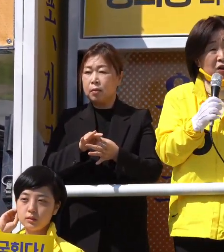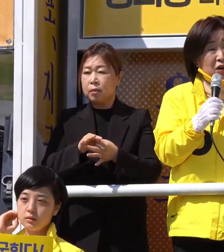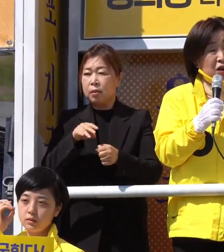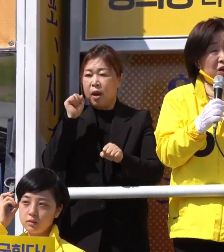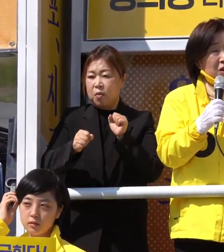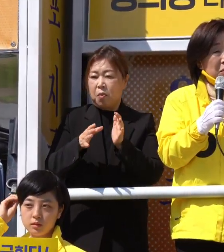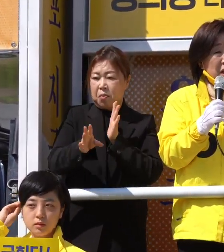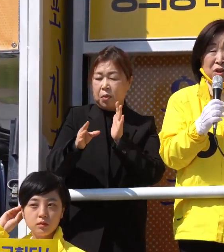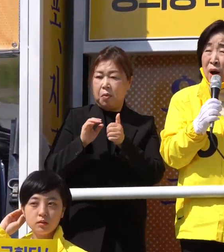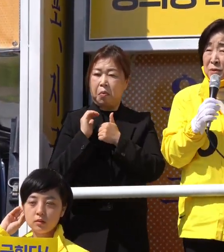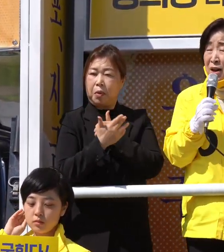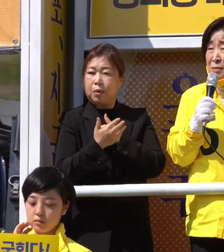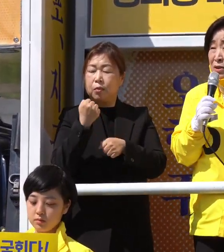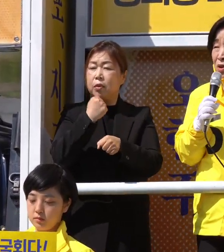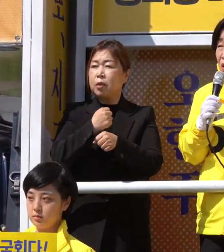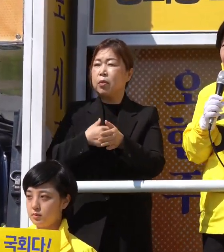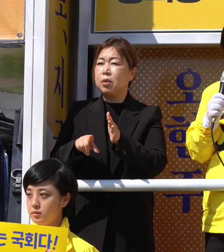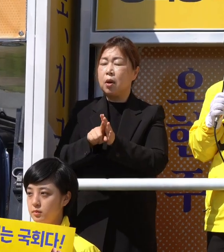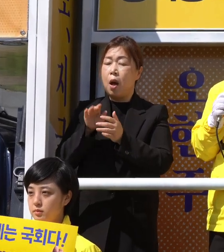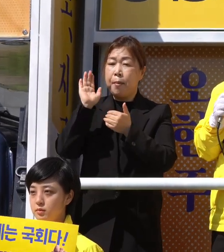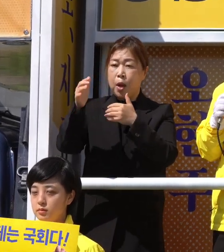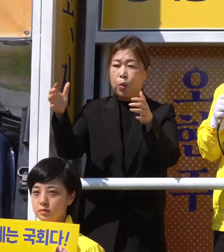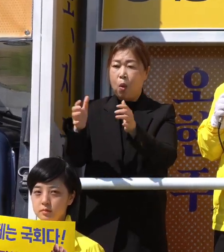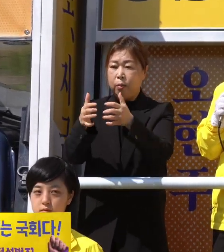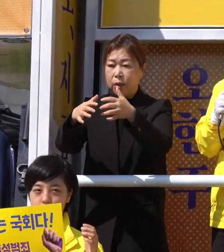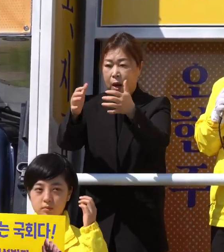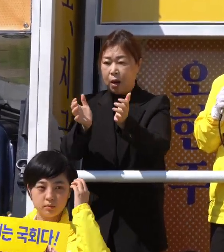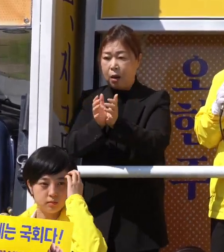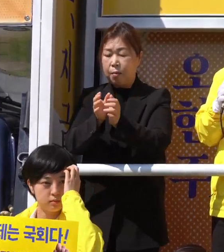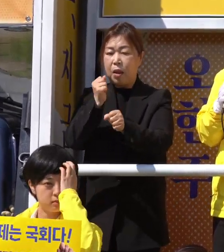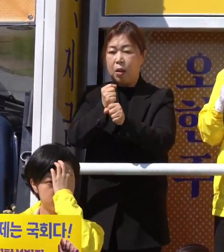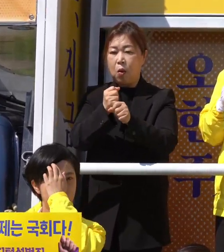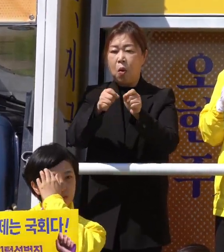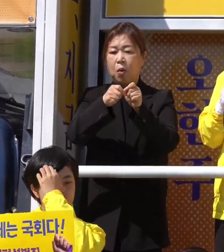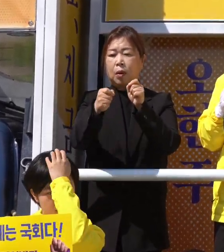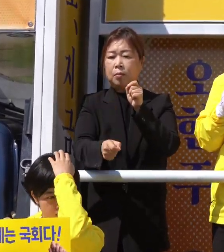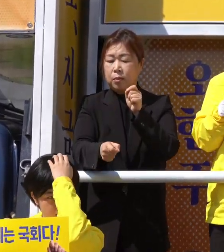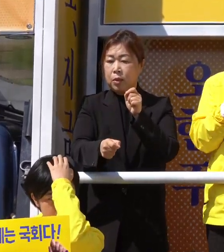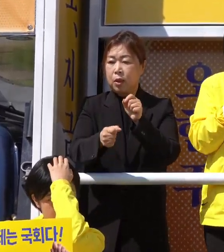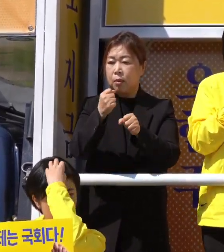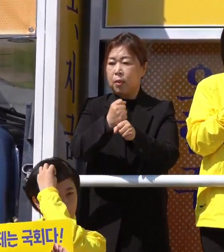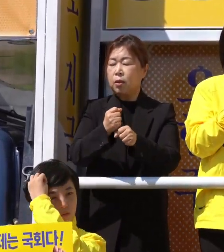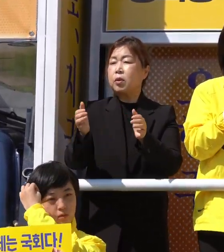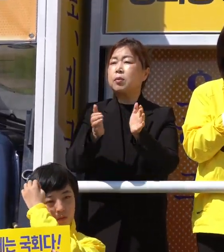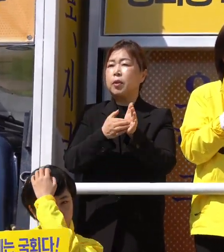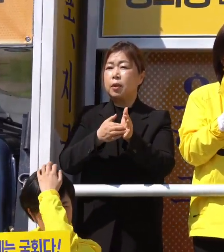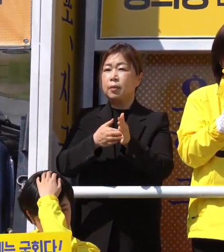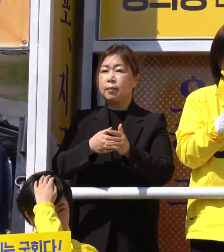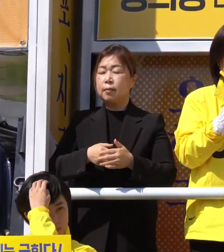위해서 미래통합당을 만들고 그 새끼 정당을 만들었습니다.